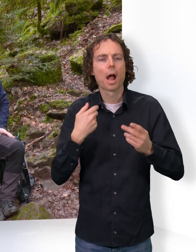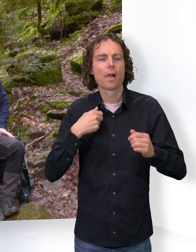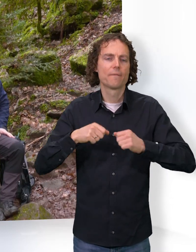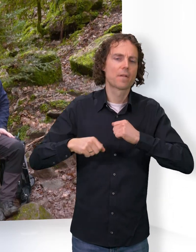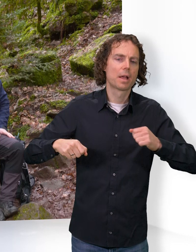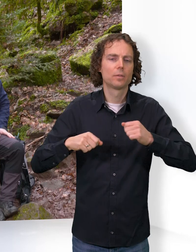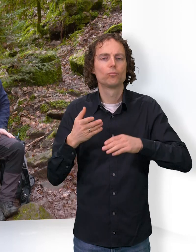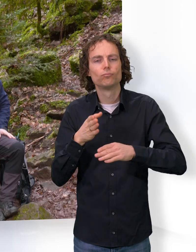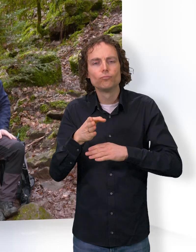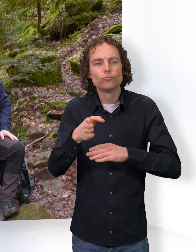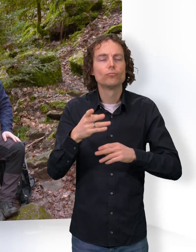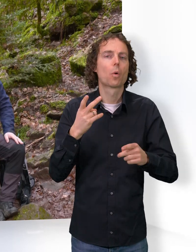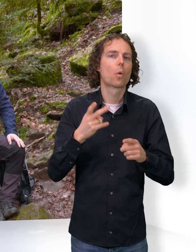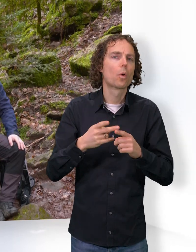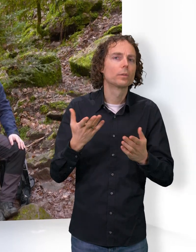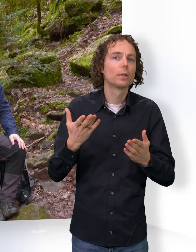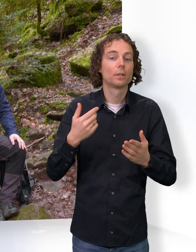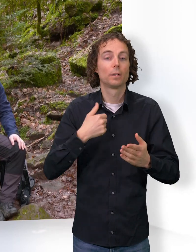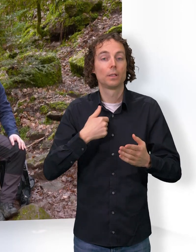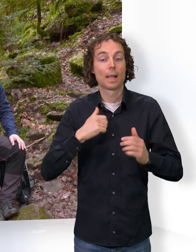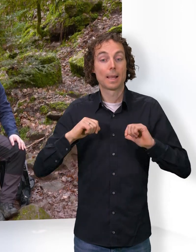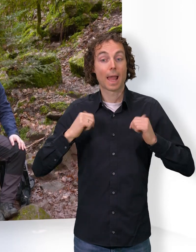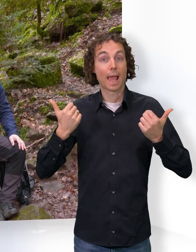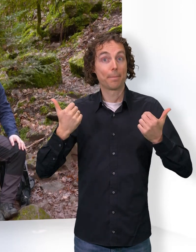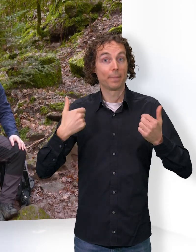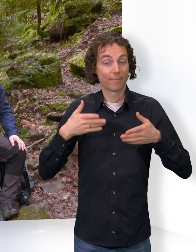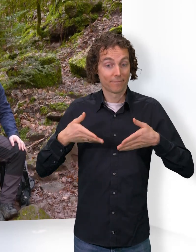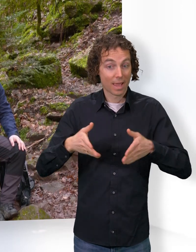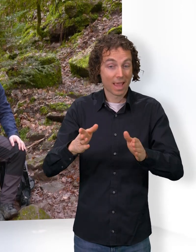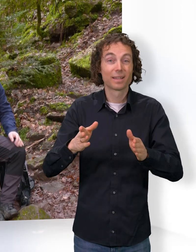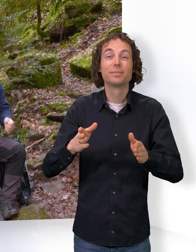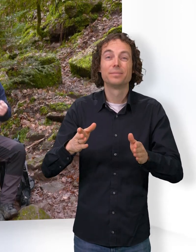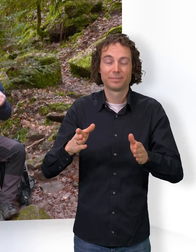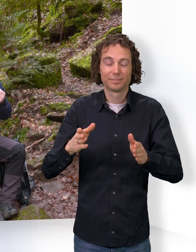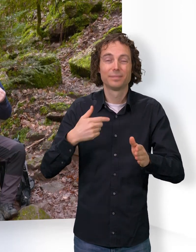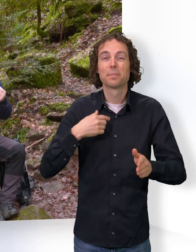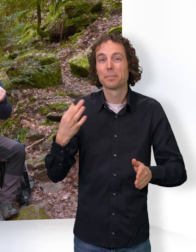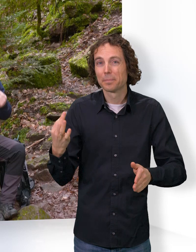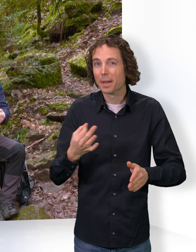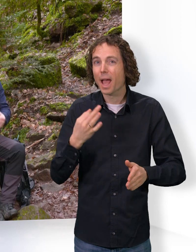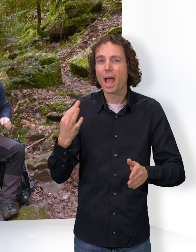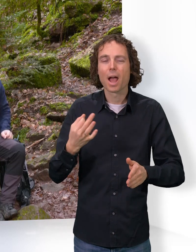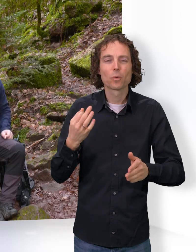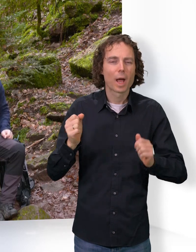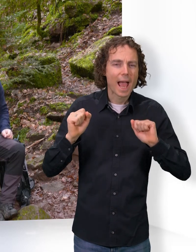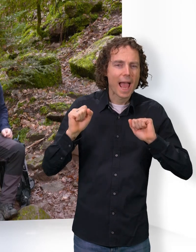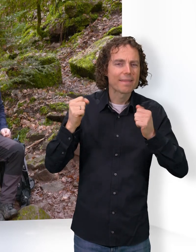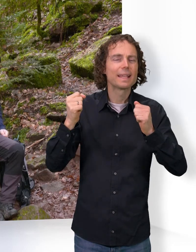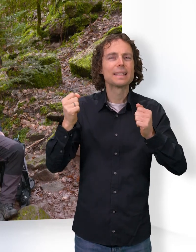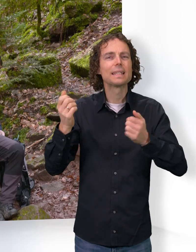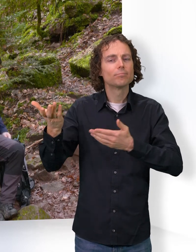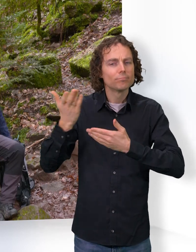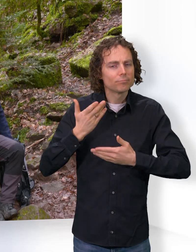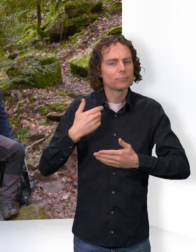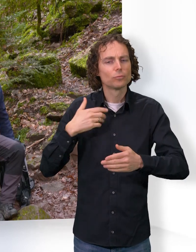bin oder ob es um den Weg durchs Leben geht. Wir brauchen Energie, um